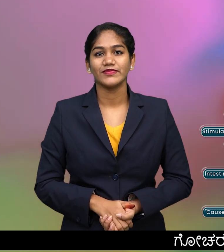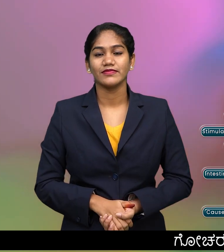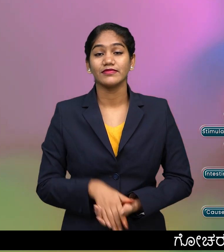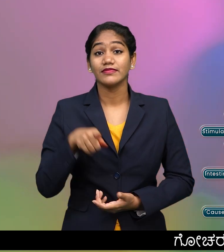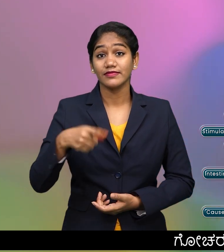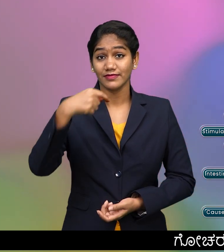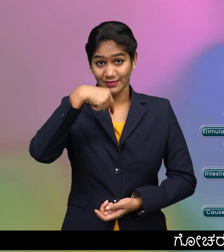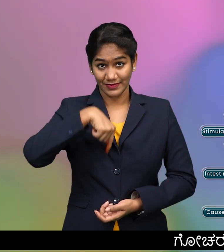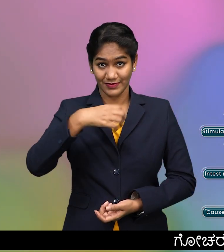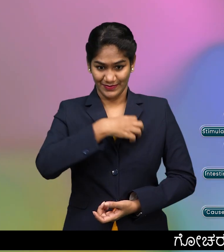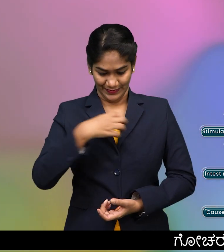ಗೋಚರ ಪ್ರಕ್ರಿಯೆಗಳನ್ನು